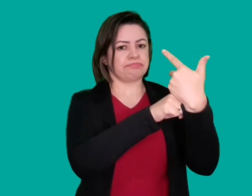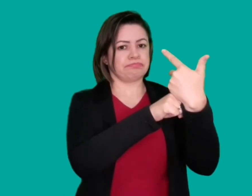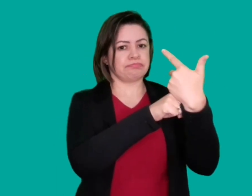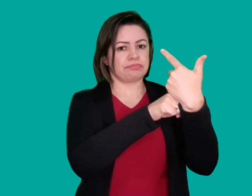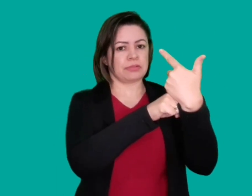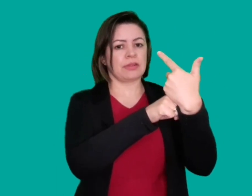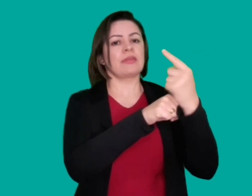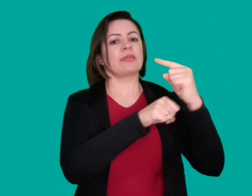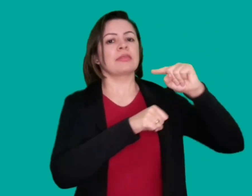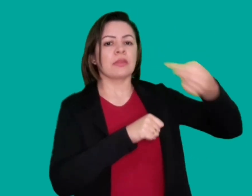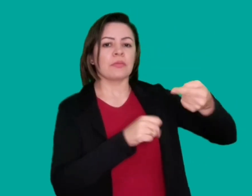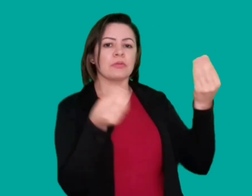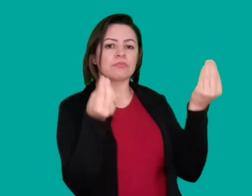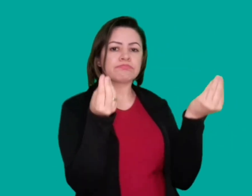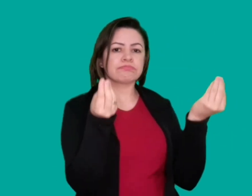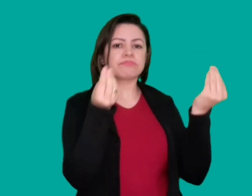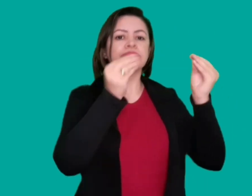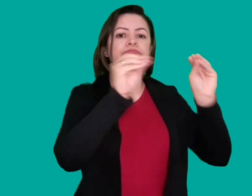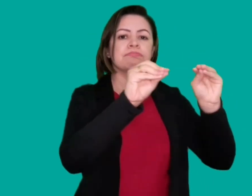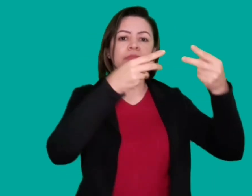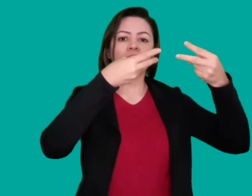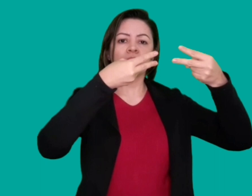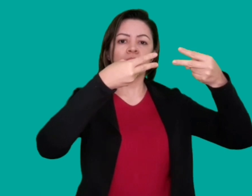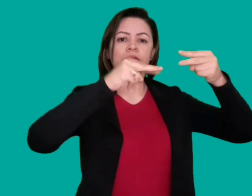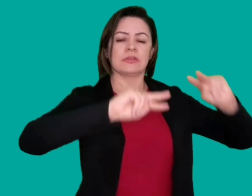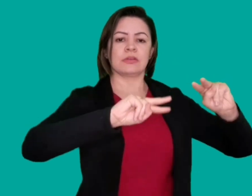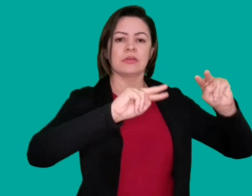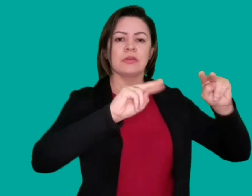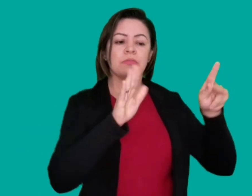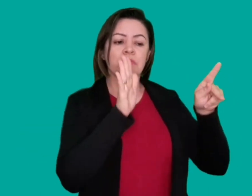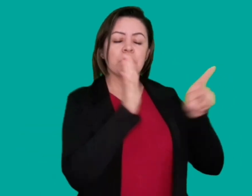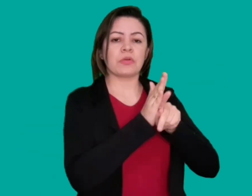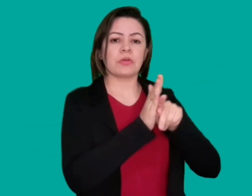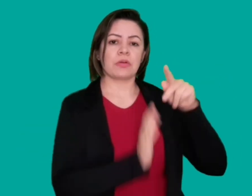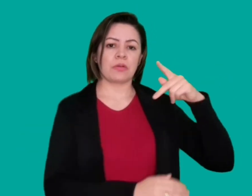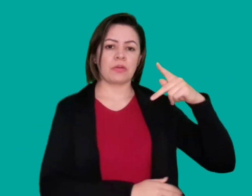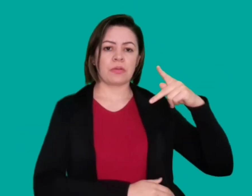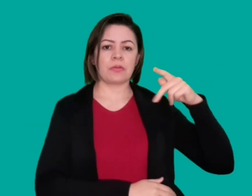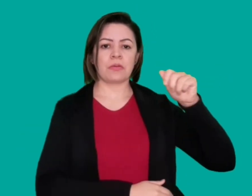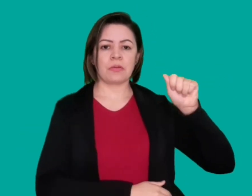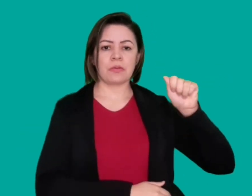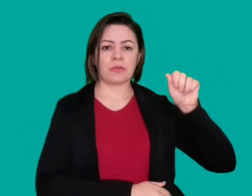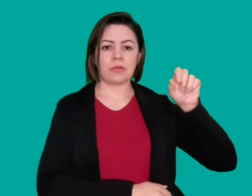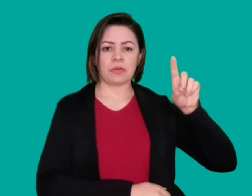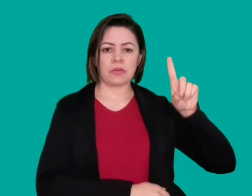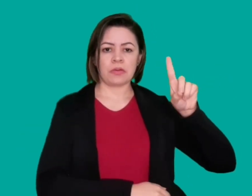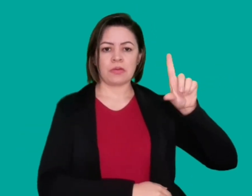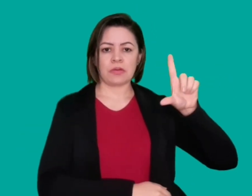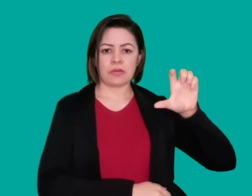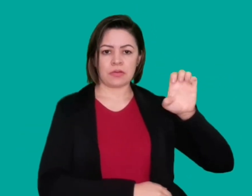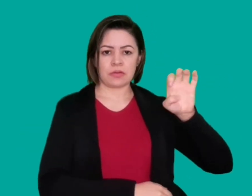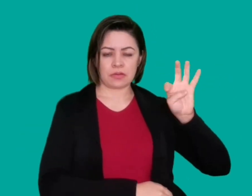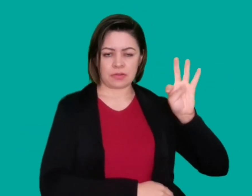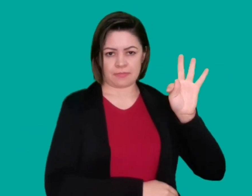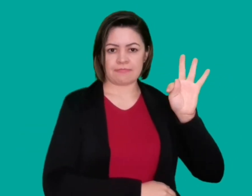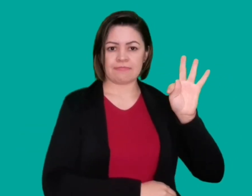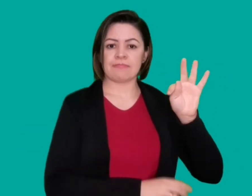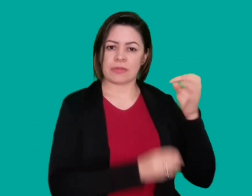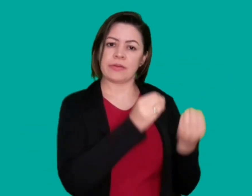de um texto e também de um vídeo relacionado ao texto e postaram no nosso pé de LED né um pé de